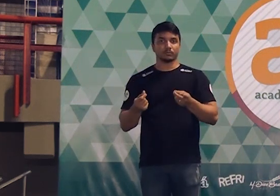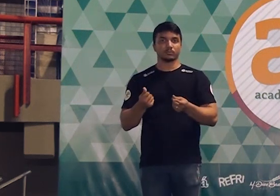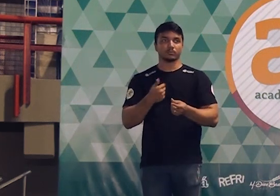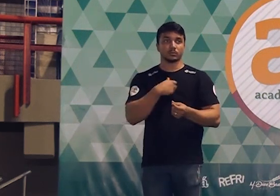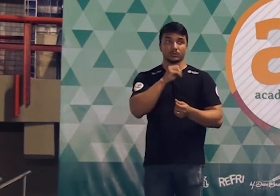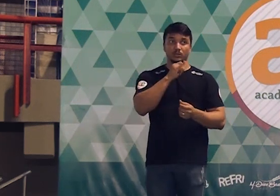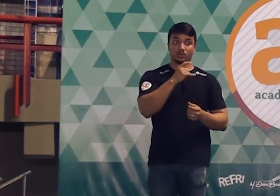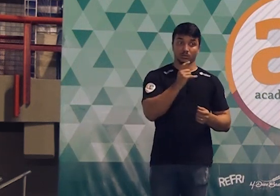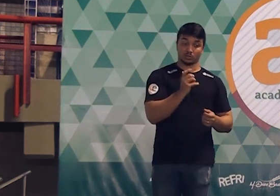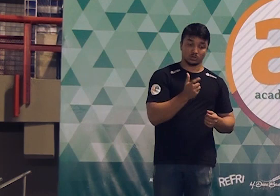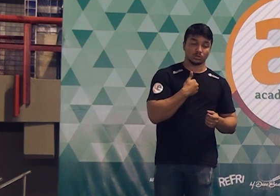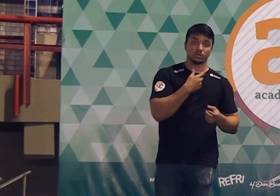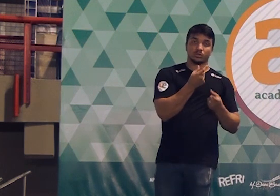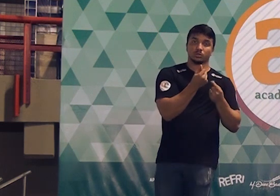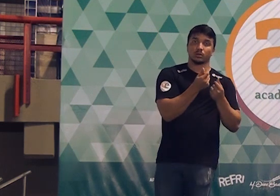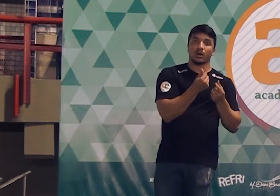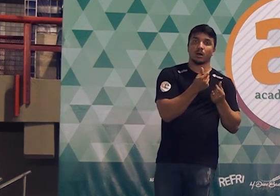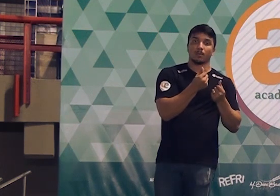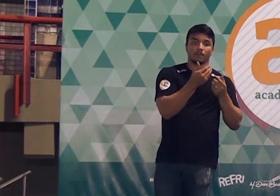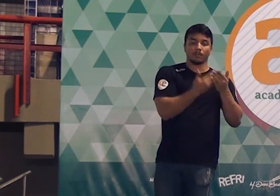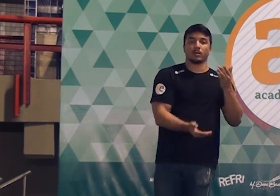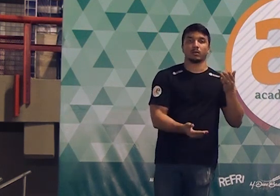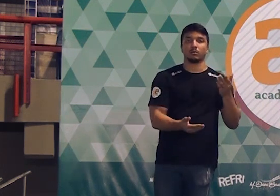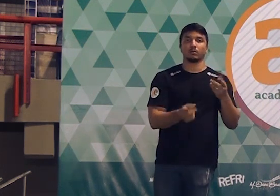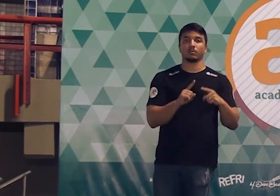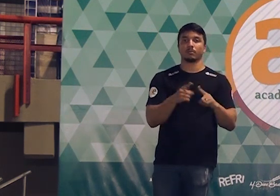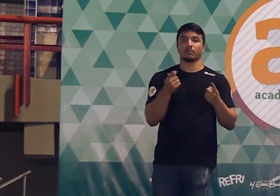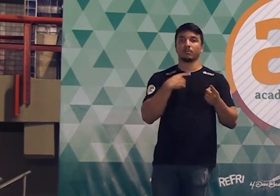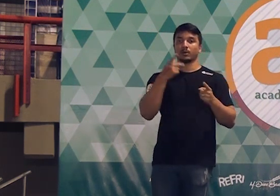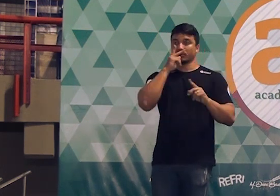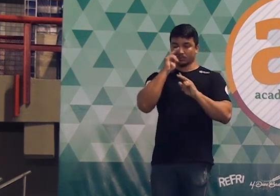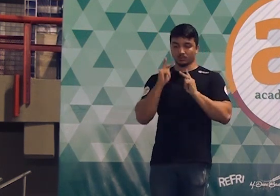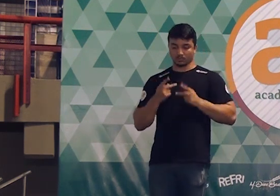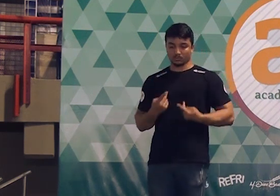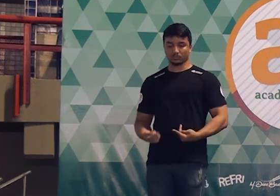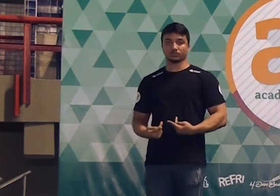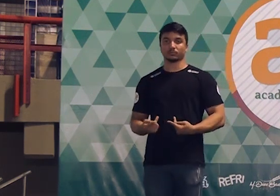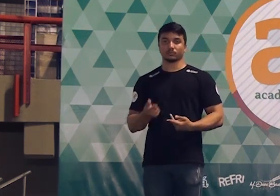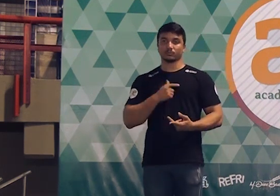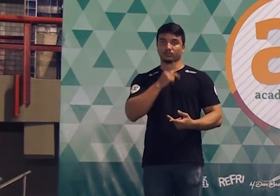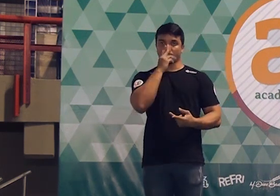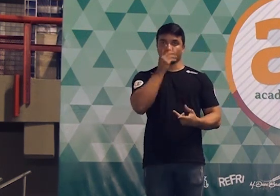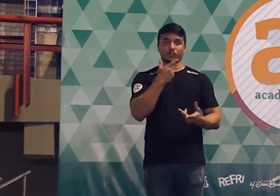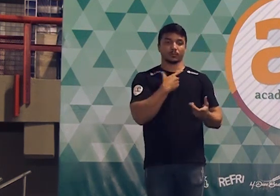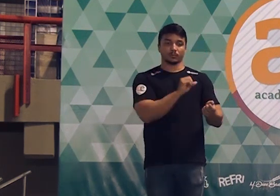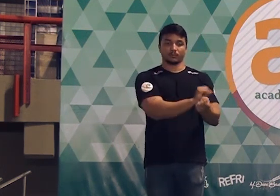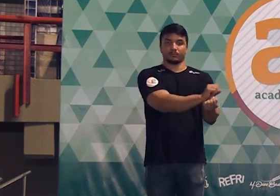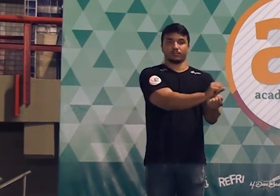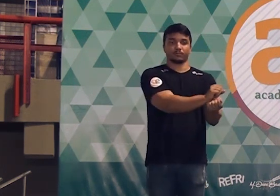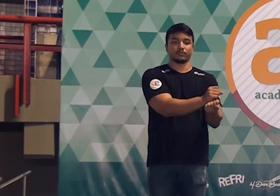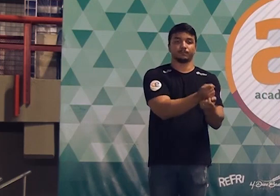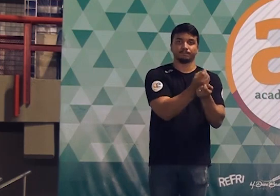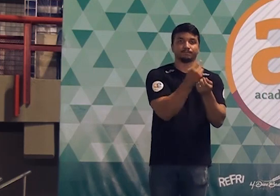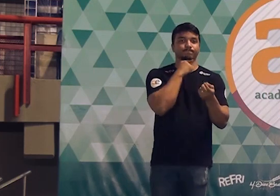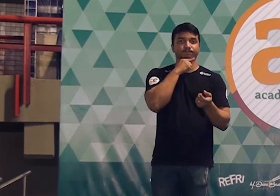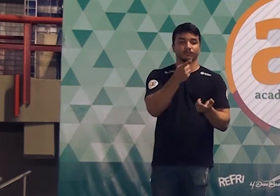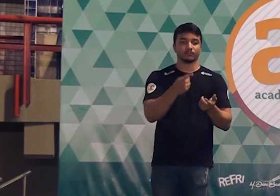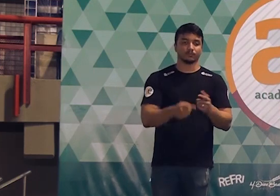quem tinha escravo perdeu. Mas óbvio que humanisticamente falando, é um absurdo manter a escravidão em qualquer